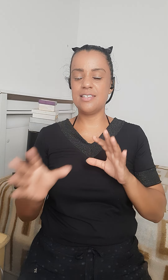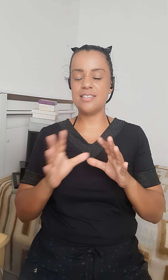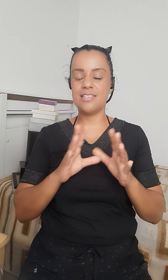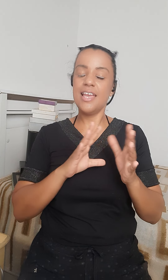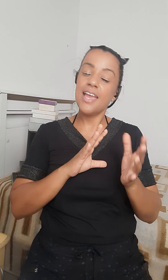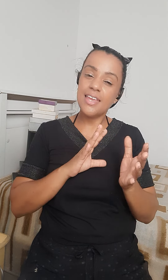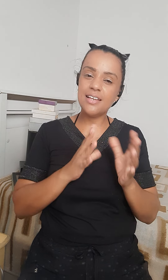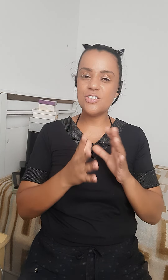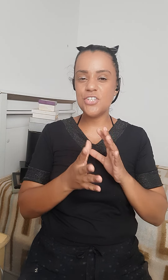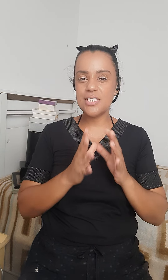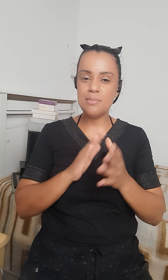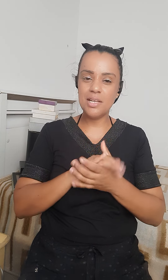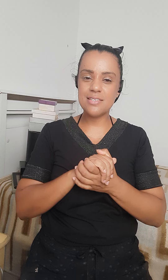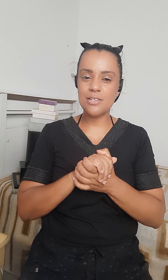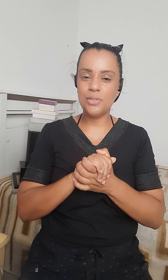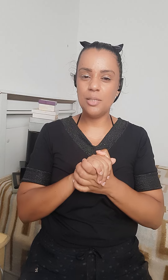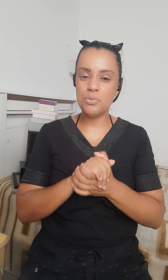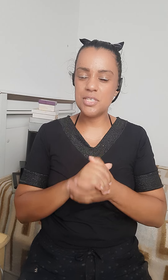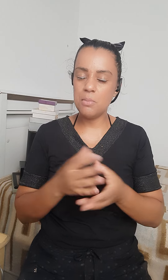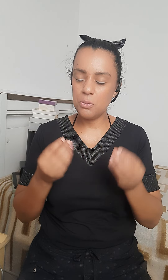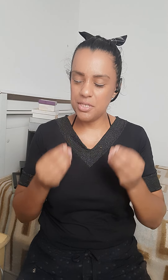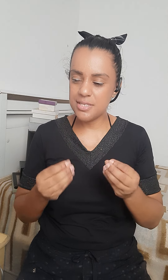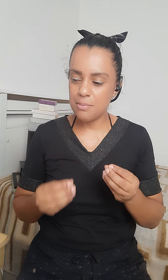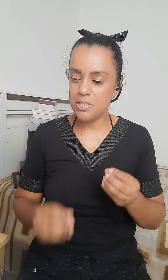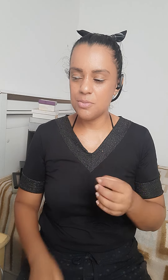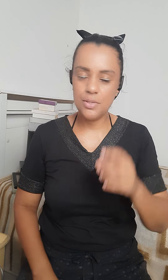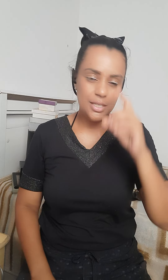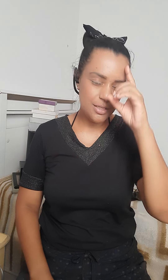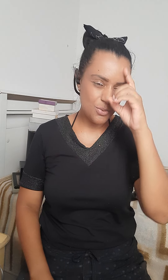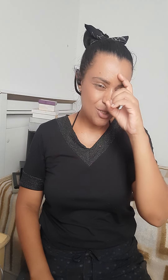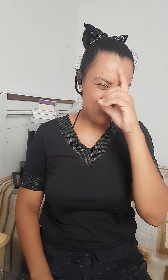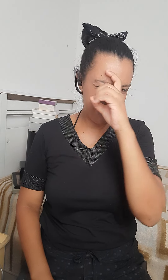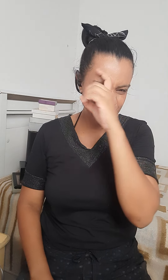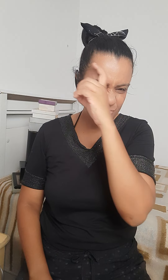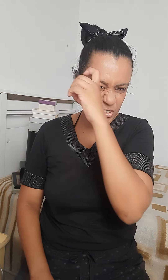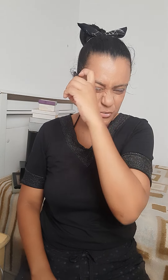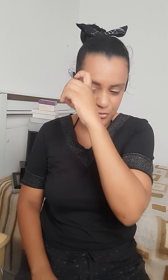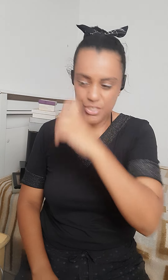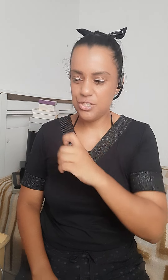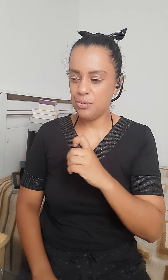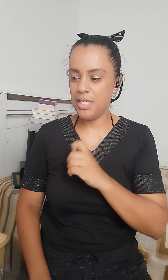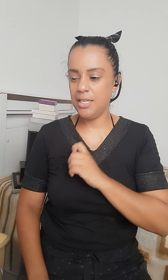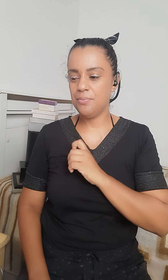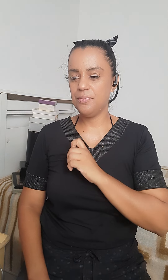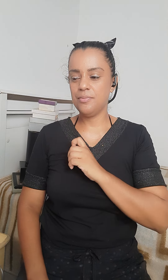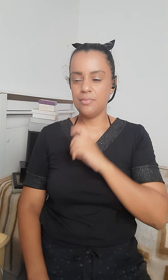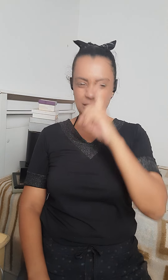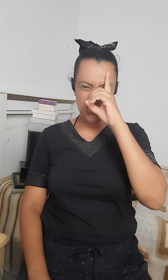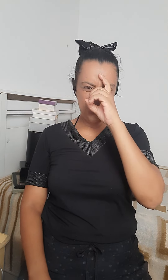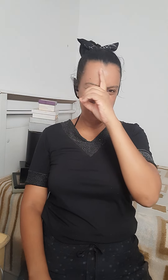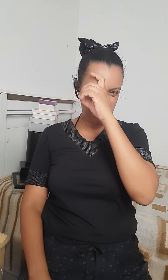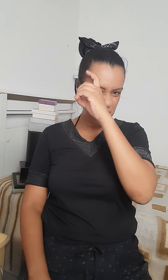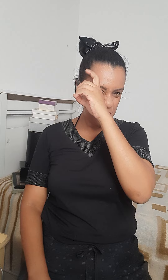essas técnicas de assimilação, né? Depois que memorizar mesmo. Então, ó, difícil, né? Difícil,